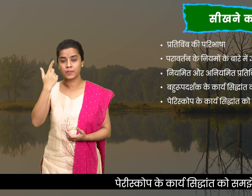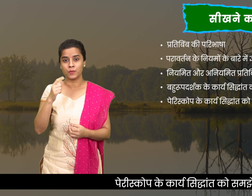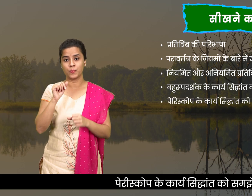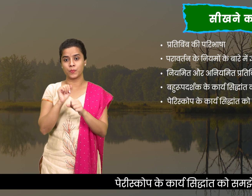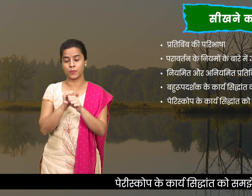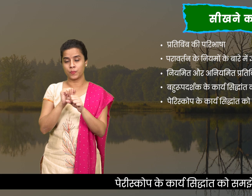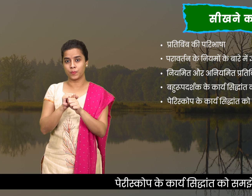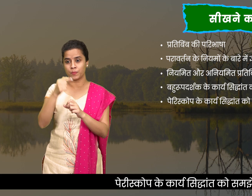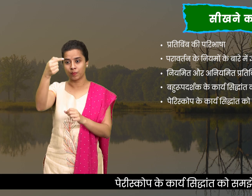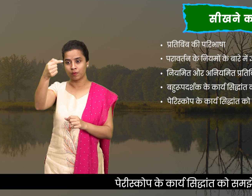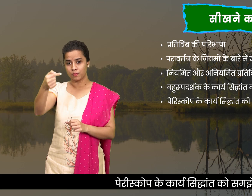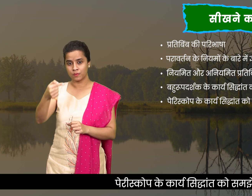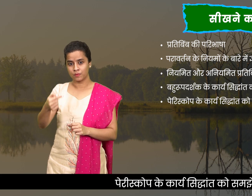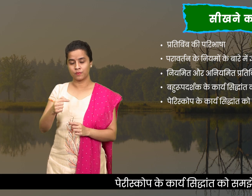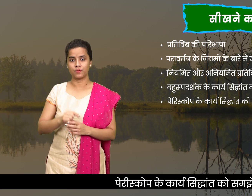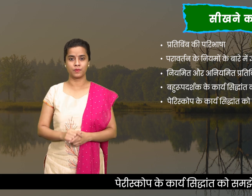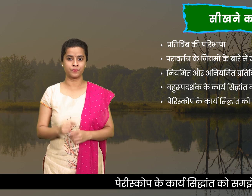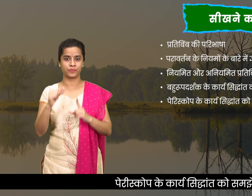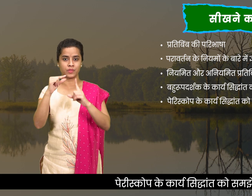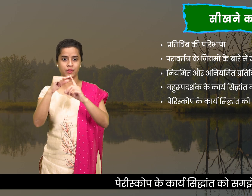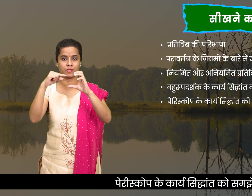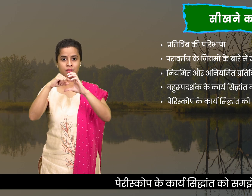परिस्कोप के कार्य सिद्धांत को समझें।